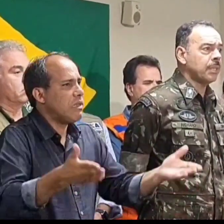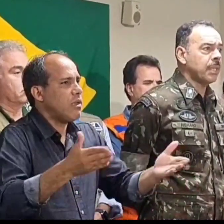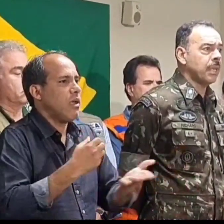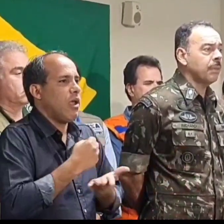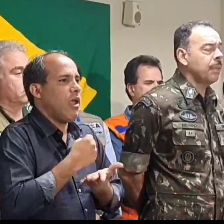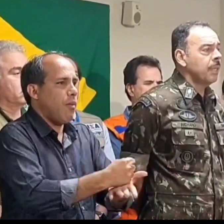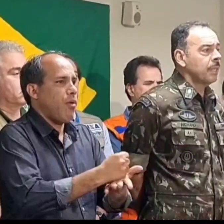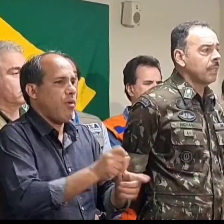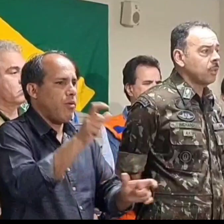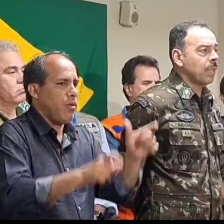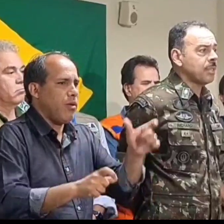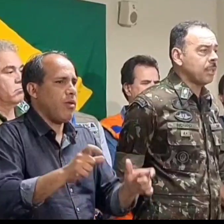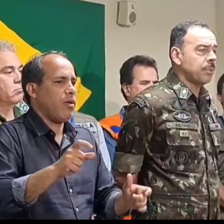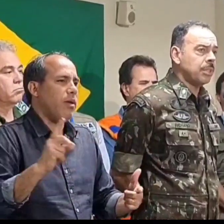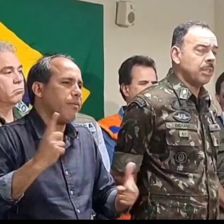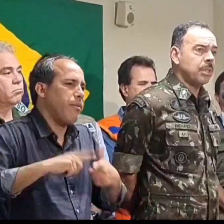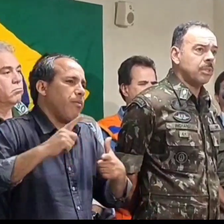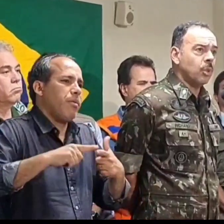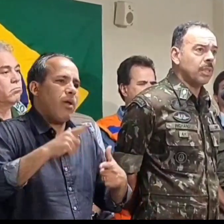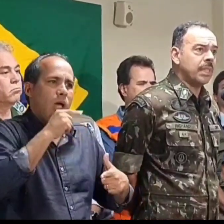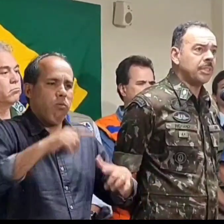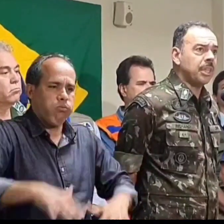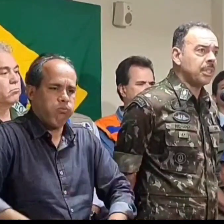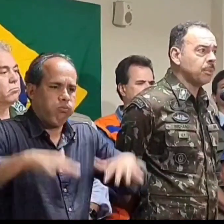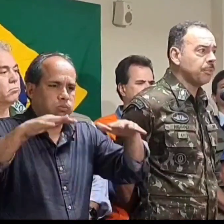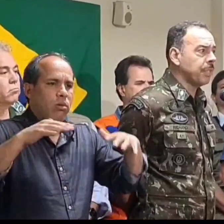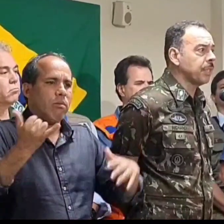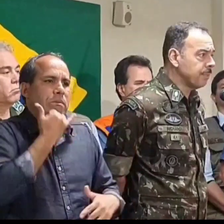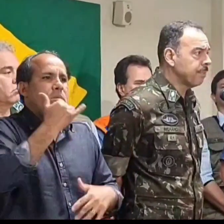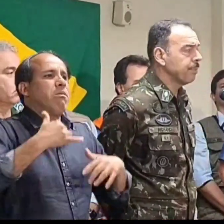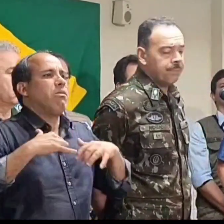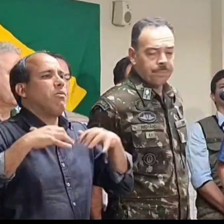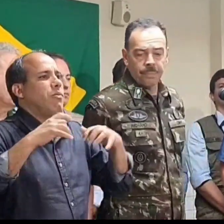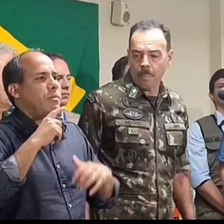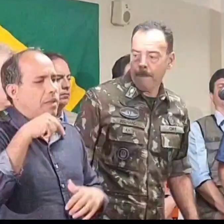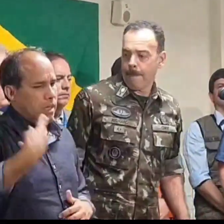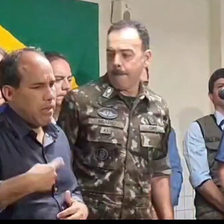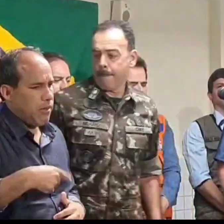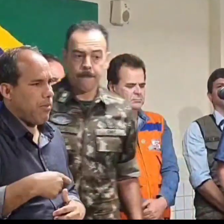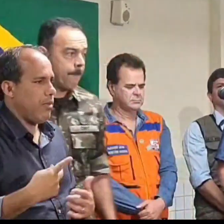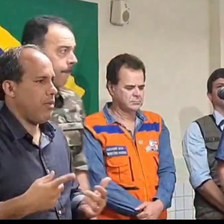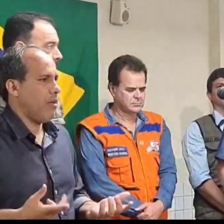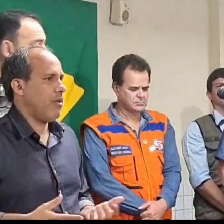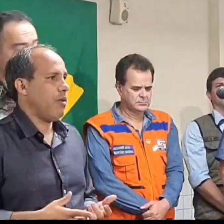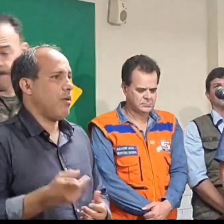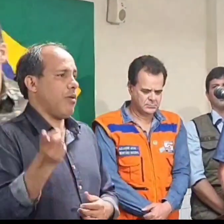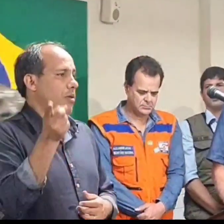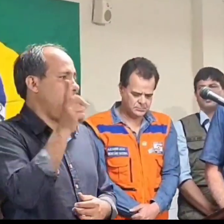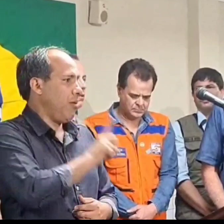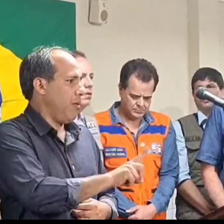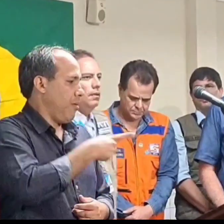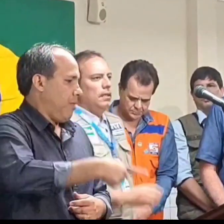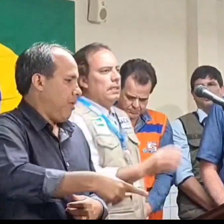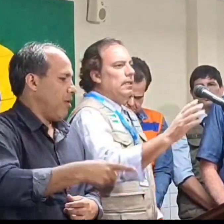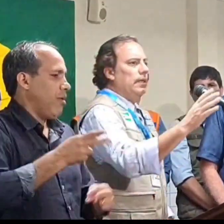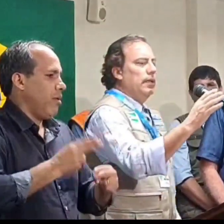vítimas dessa inundação, de toda essa tragédia que estamos enfrentando. Presidente da